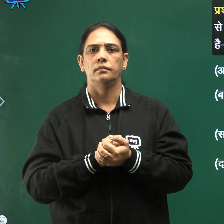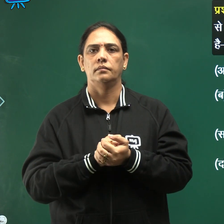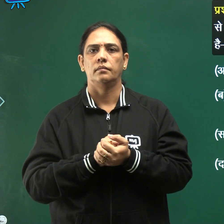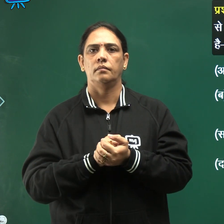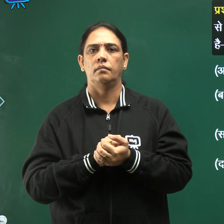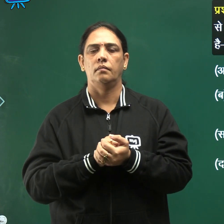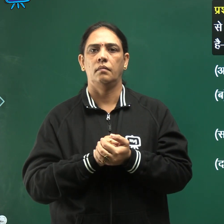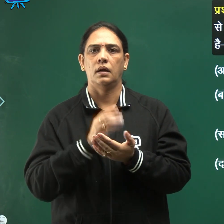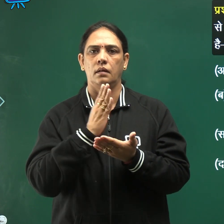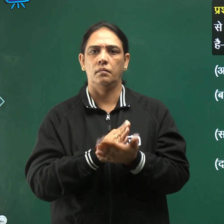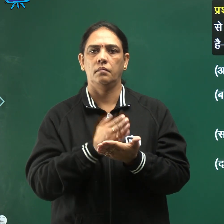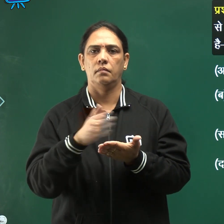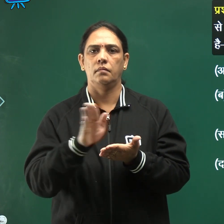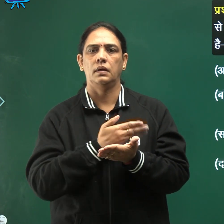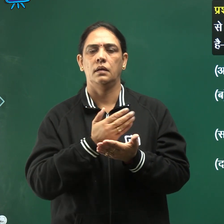माध्य का